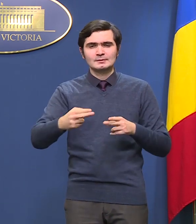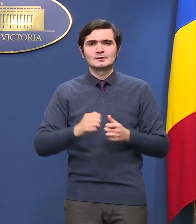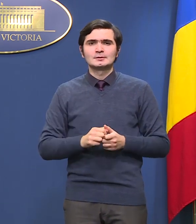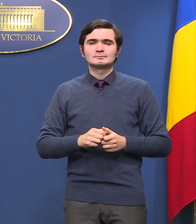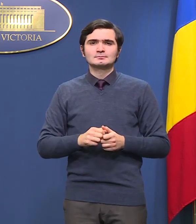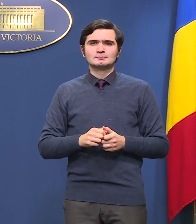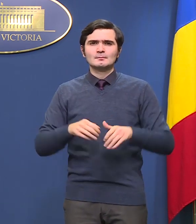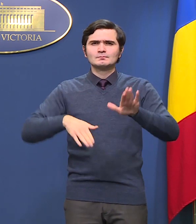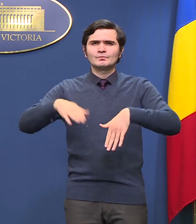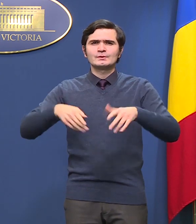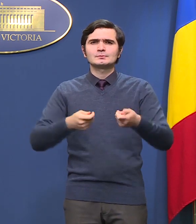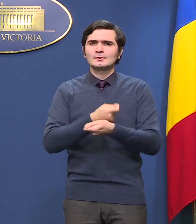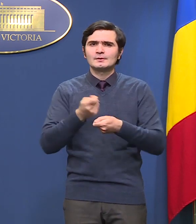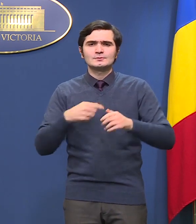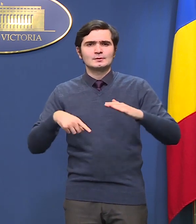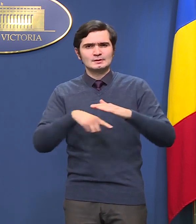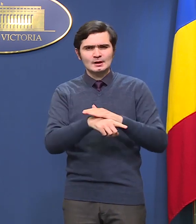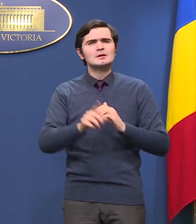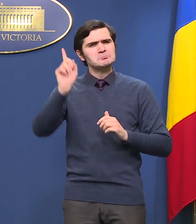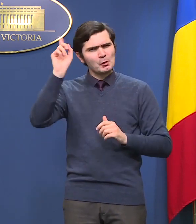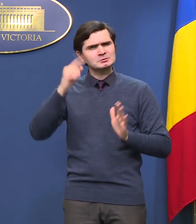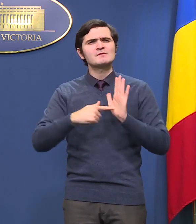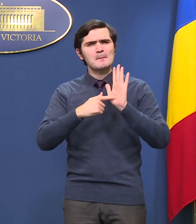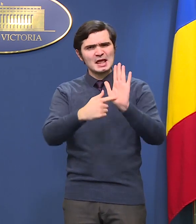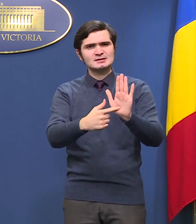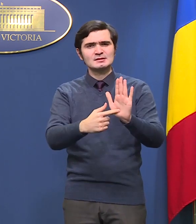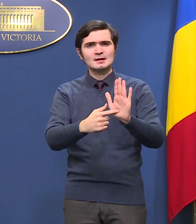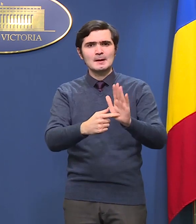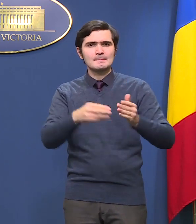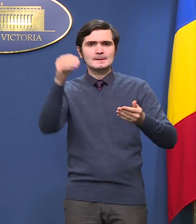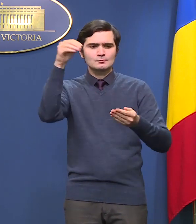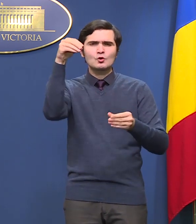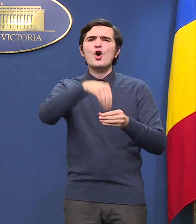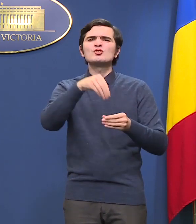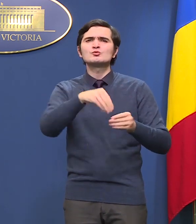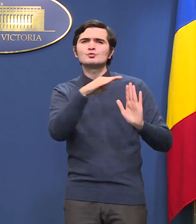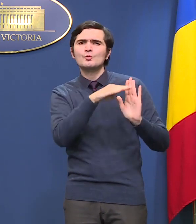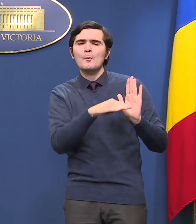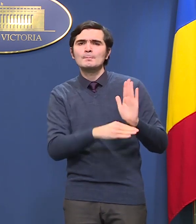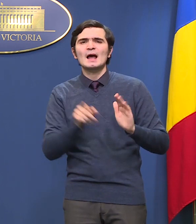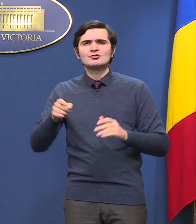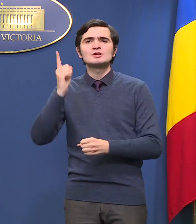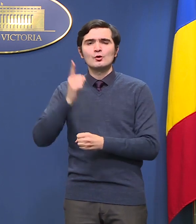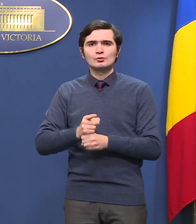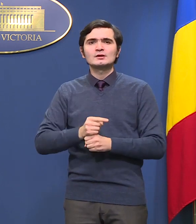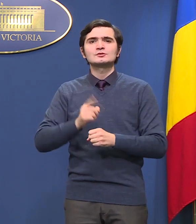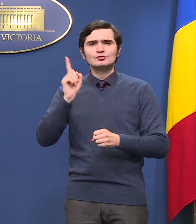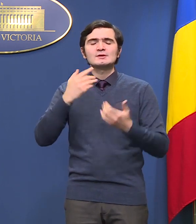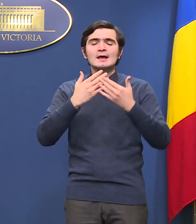Ministrul Afacerilor Interne va prezenta conținutul ordonanței care va clarifica această